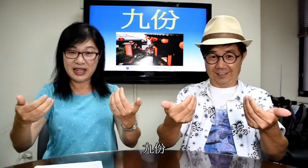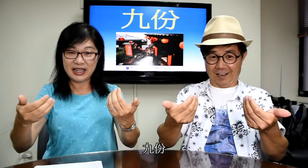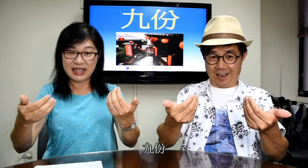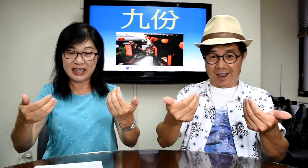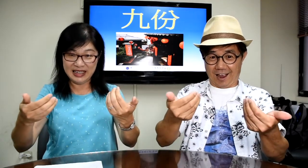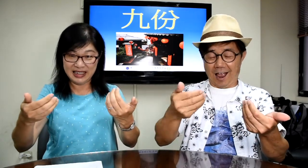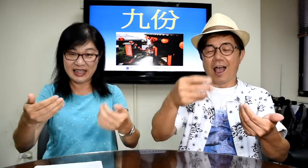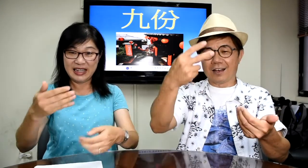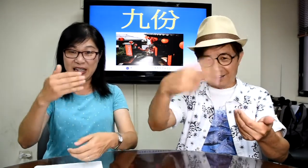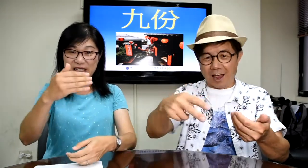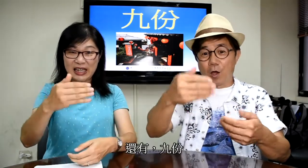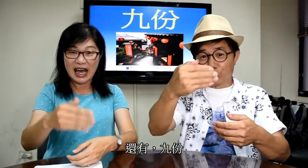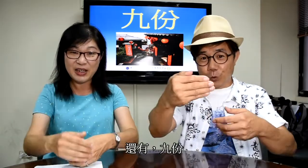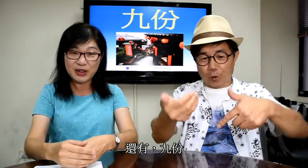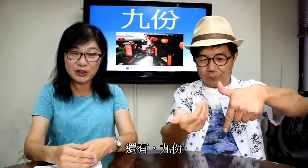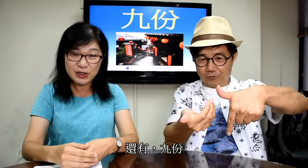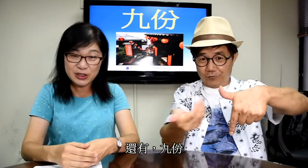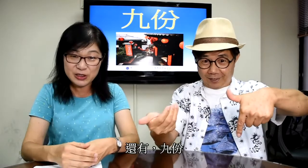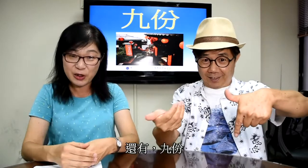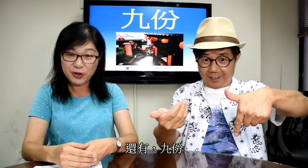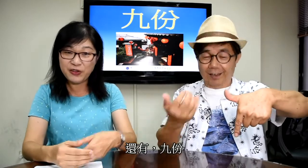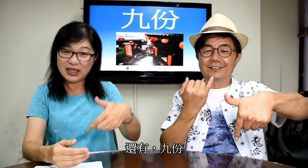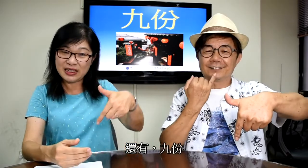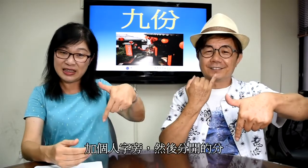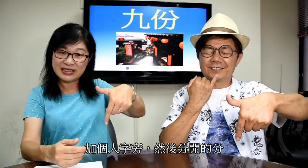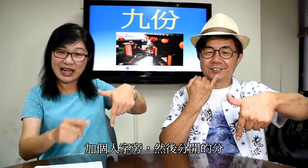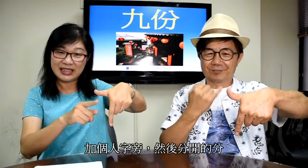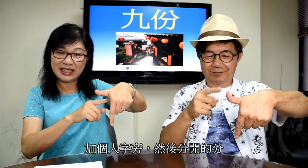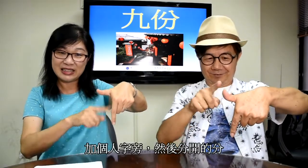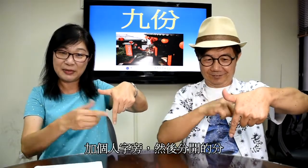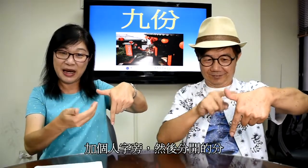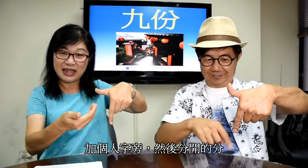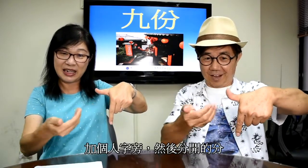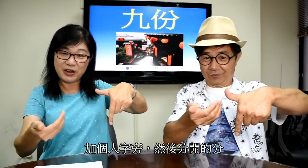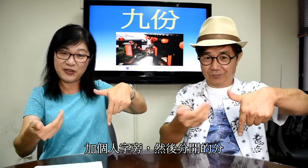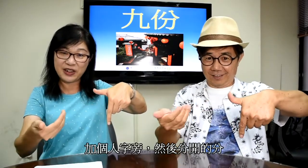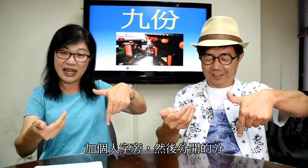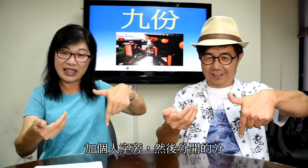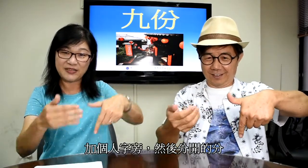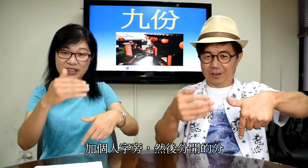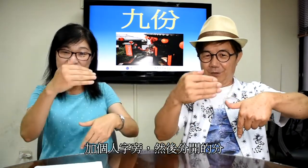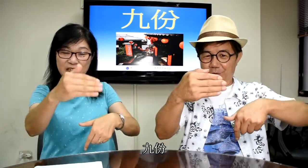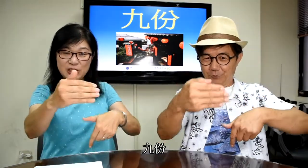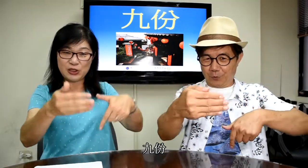份，还有九份。加个人字旁，然后分开的分，